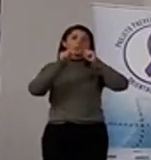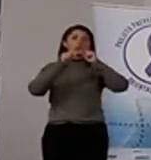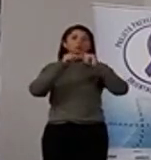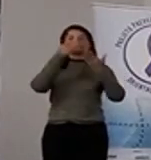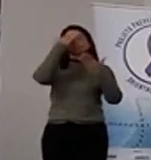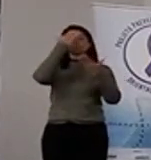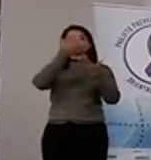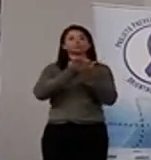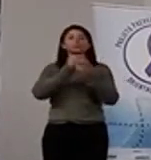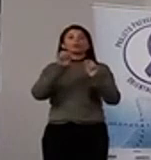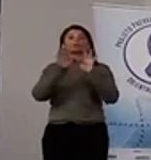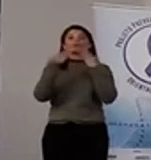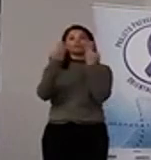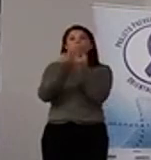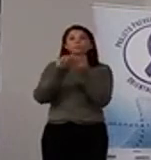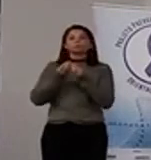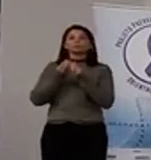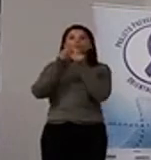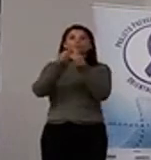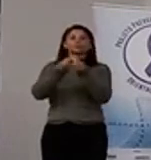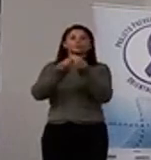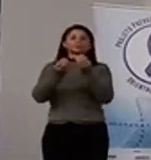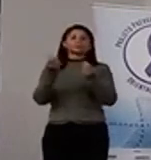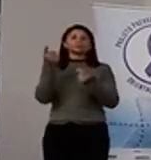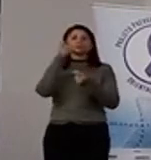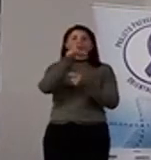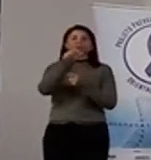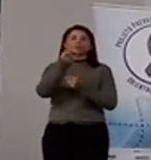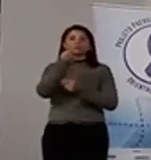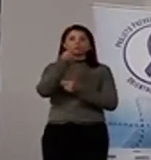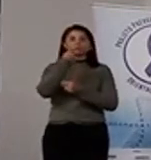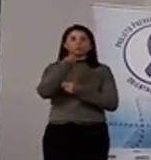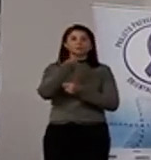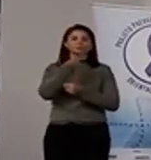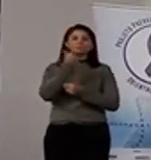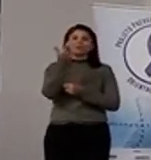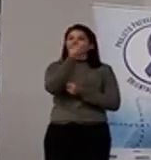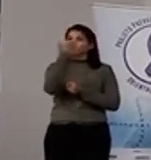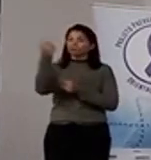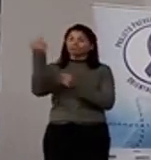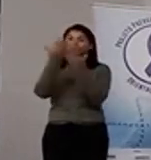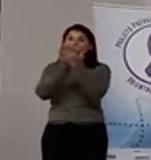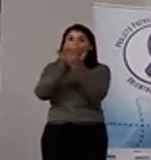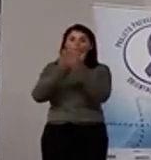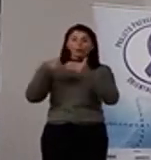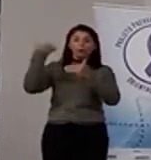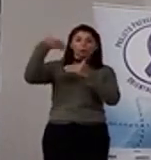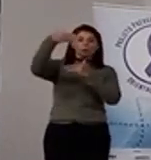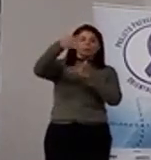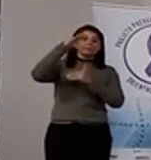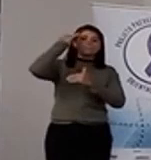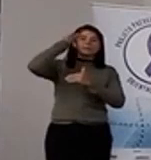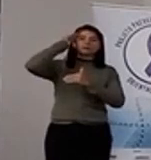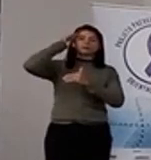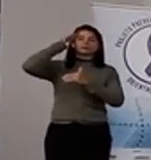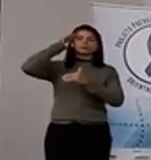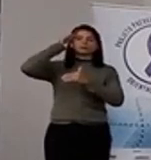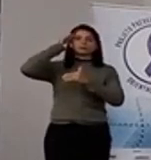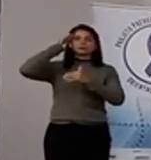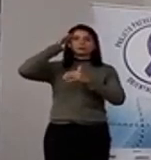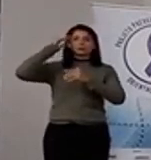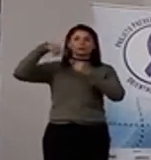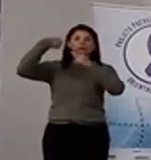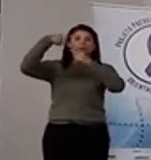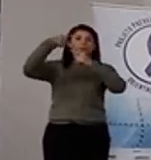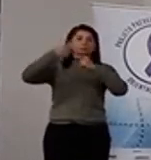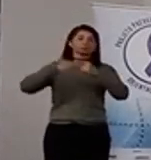têm sido beneficiadas, não tem ainda nos estudos, né, a longo prazo para entender quais são os efeitos que ele pode